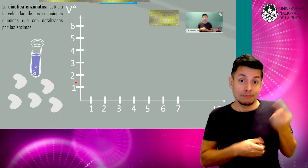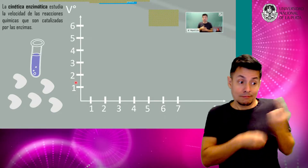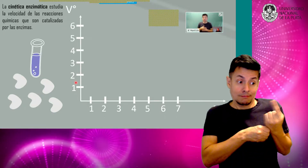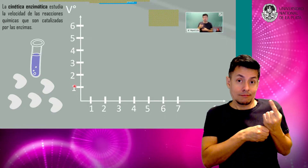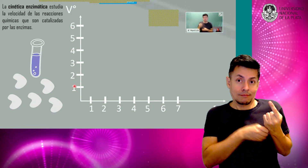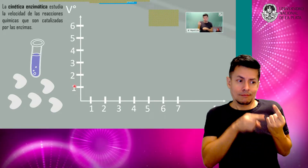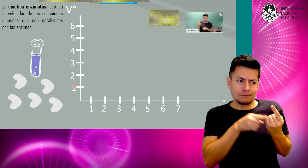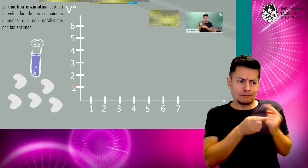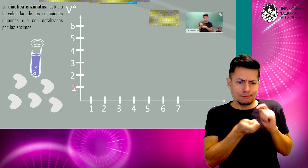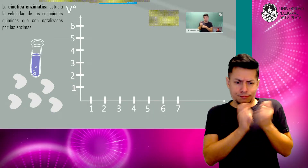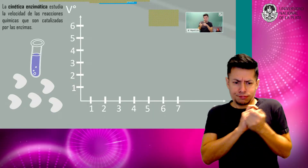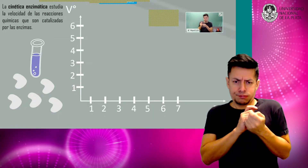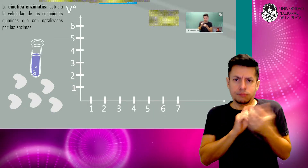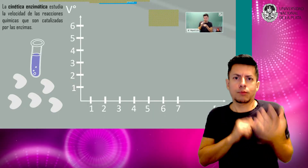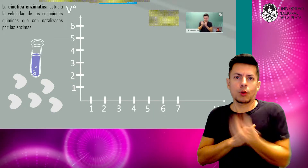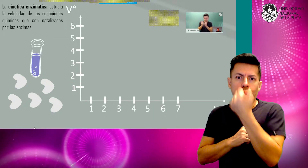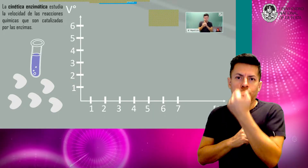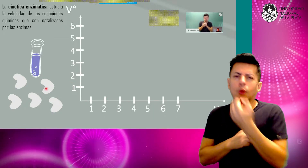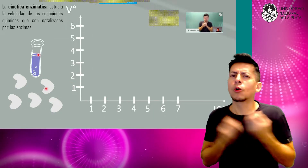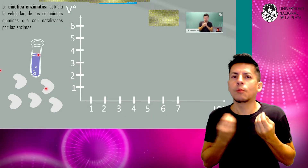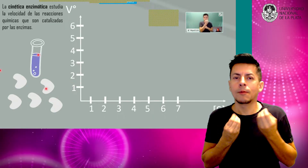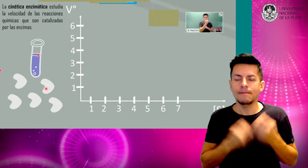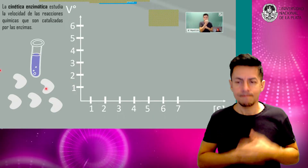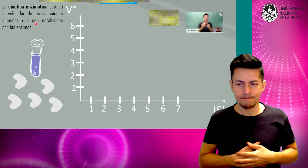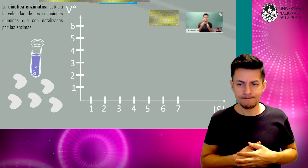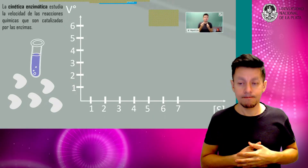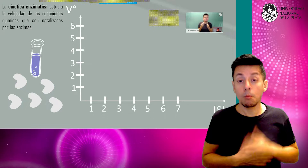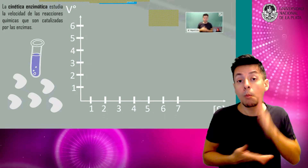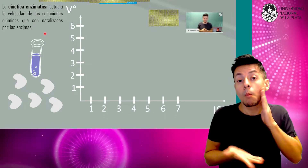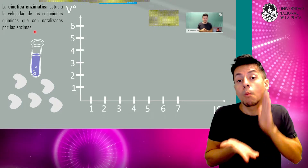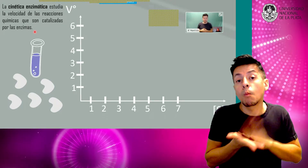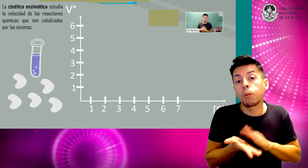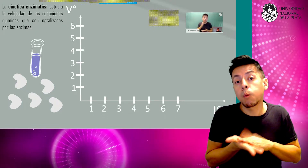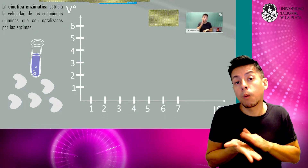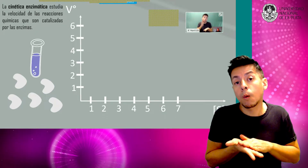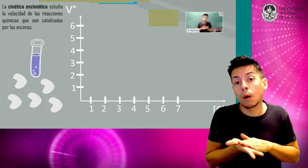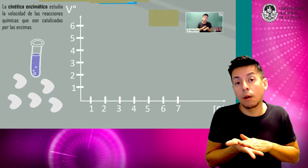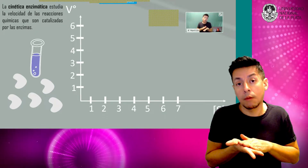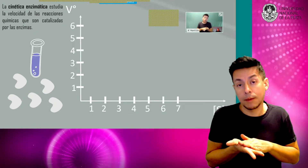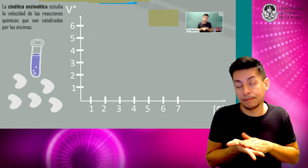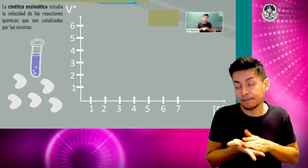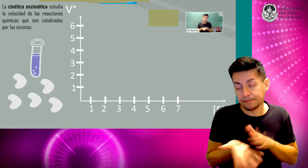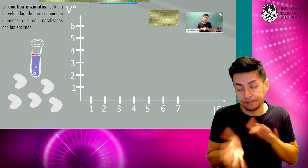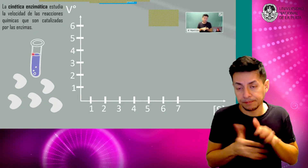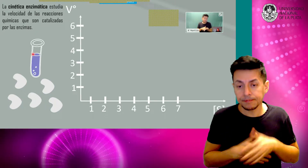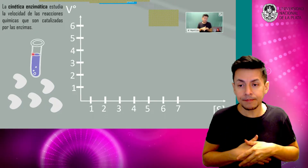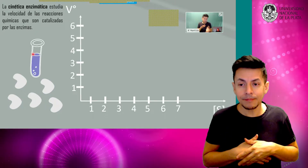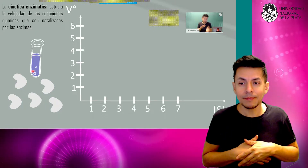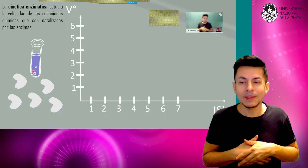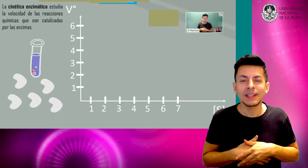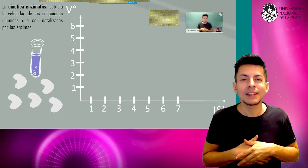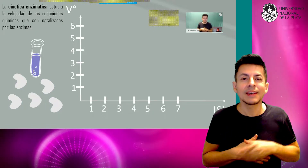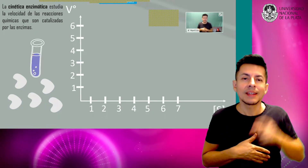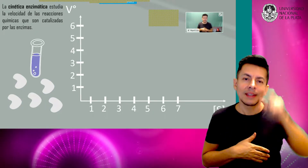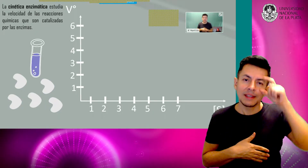¿Y cómo hace para estudiar eso? Bueno, hace un experimento similar al que les estoy contando acá, de agregar enzimas a un